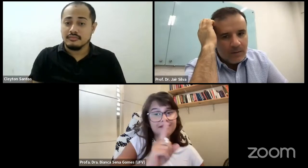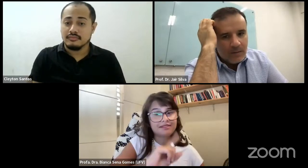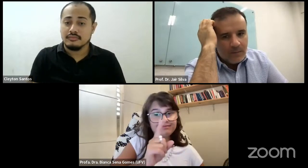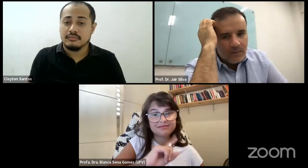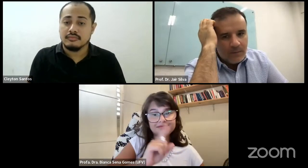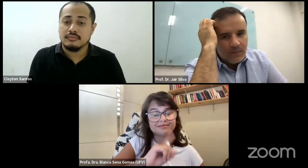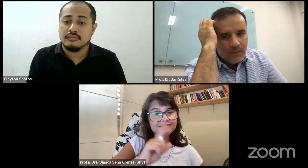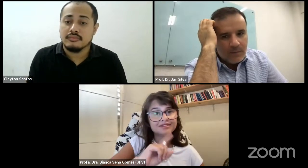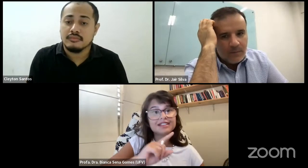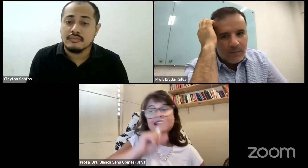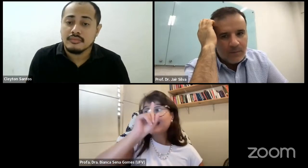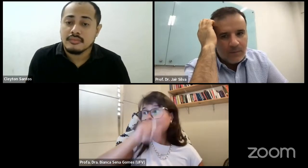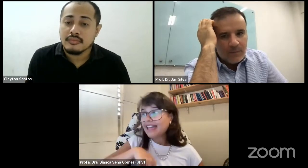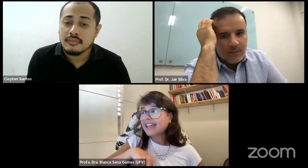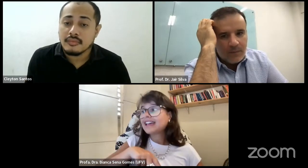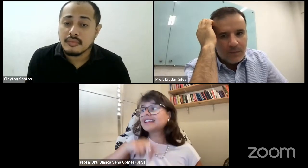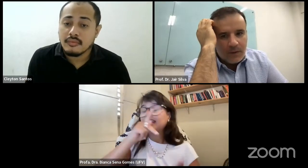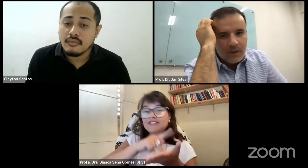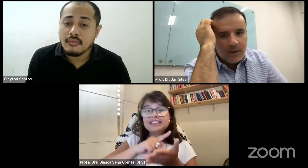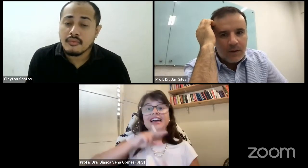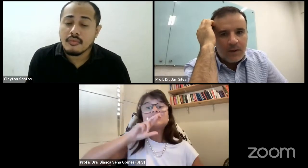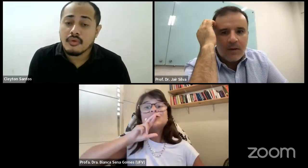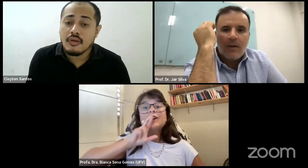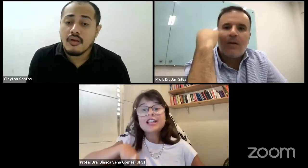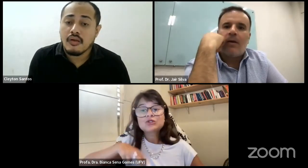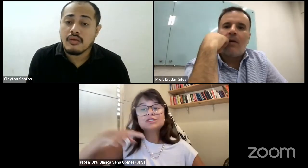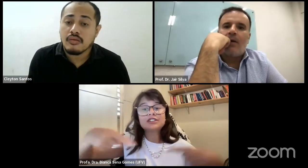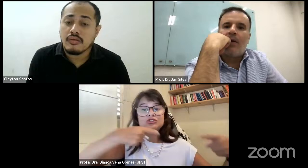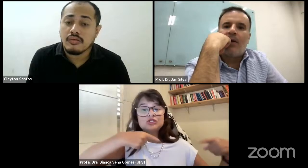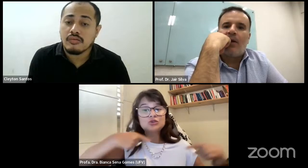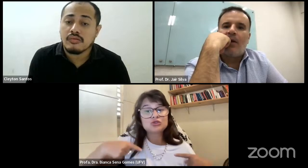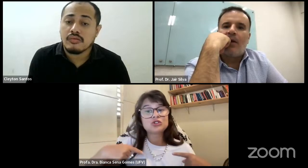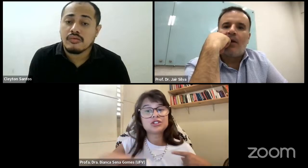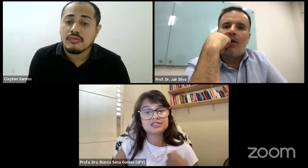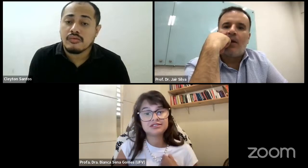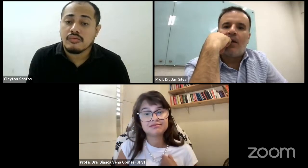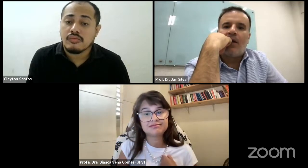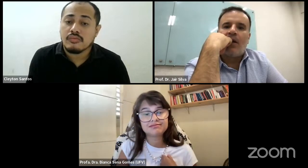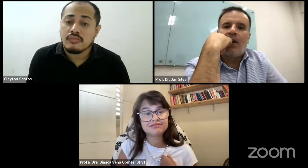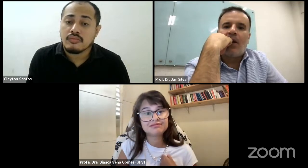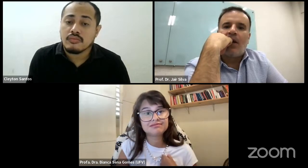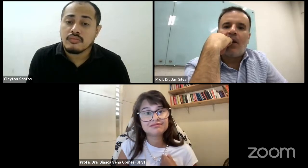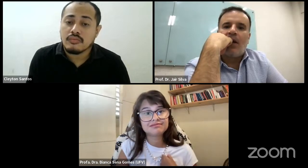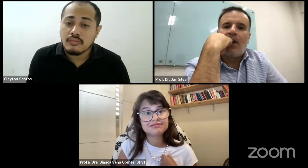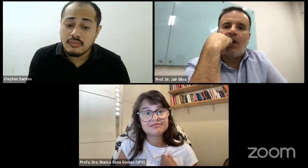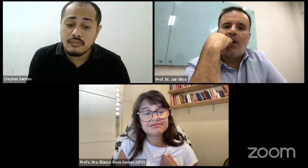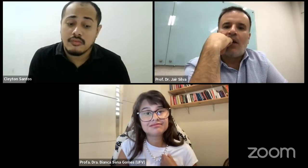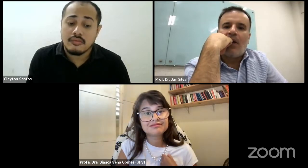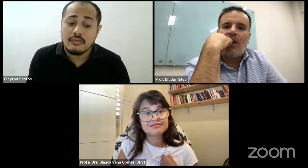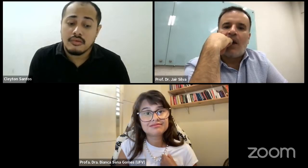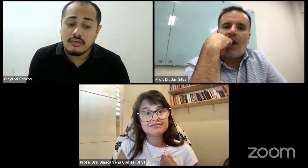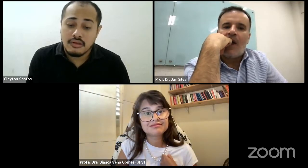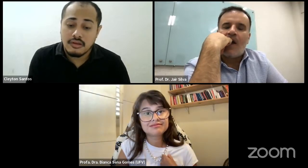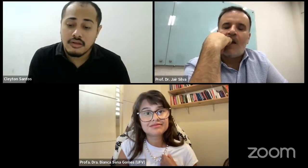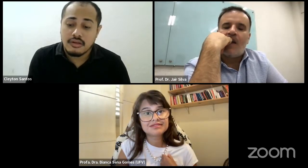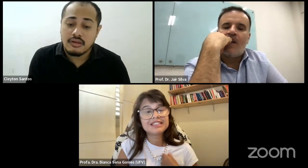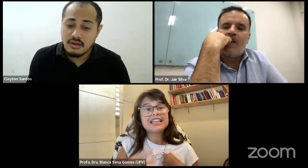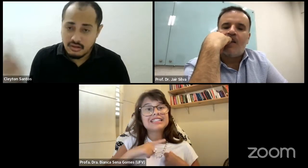na Libras. Então, na minha opinião, não é de fato isso. Você está